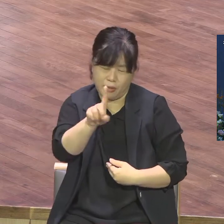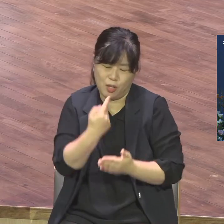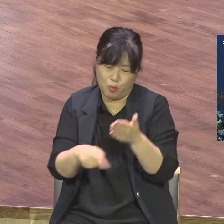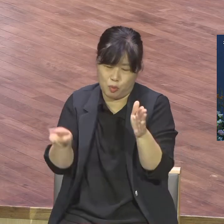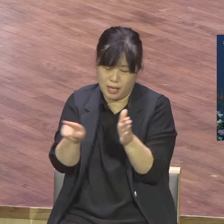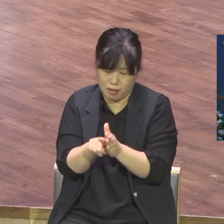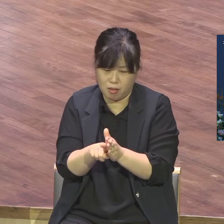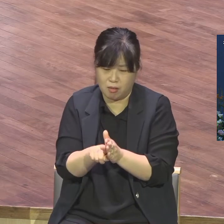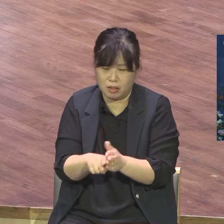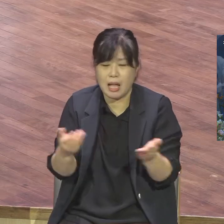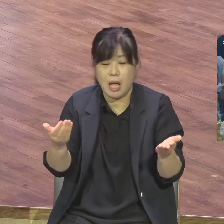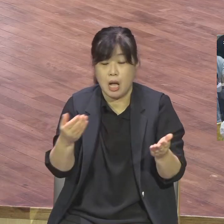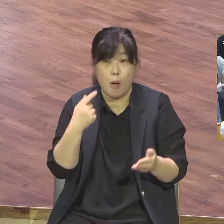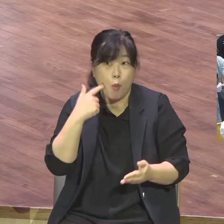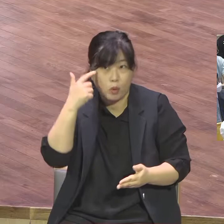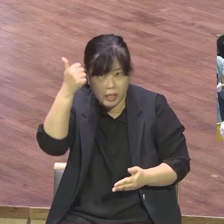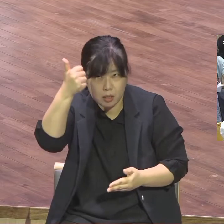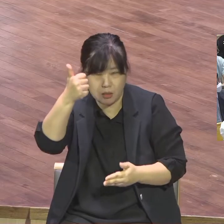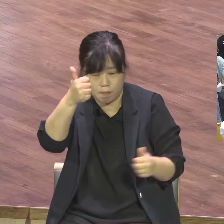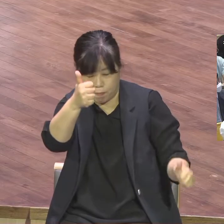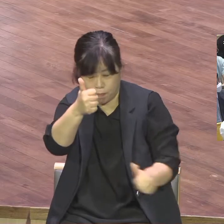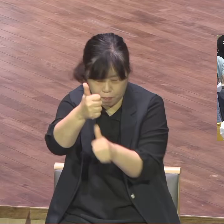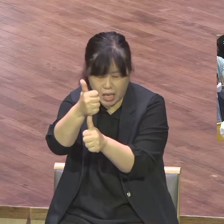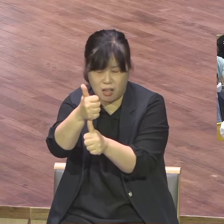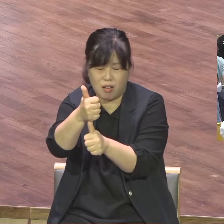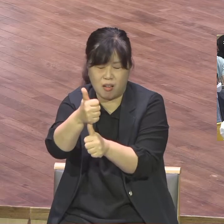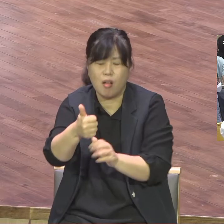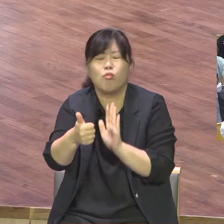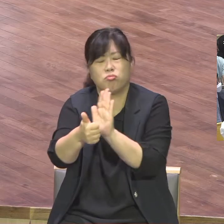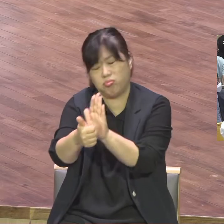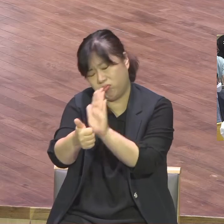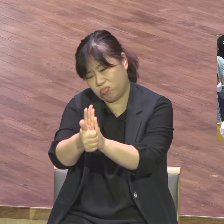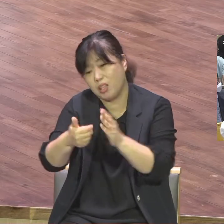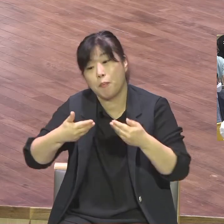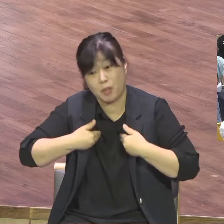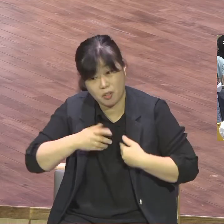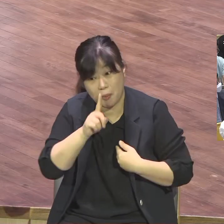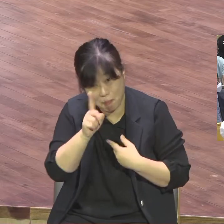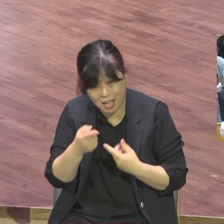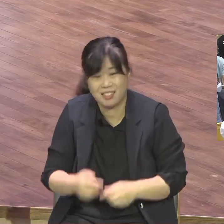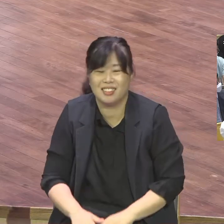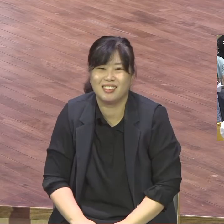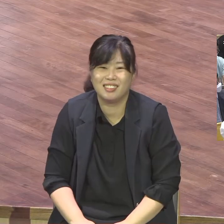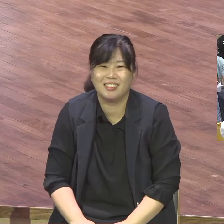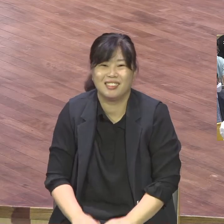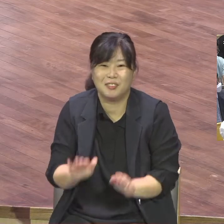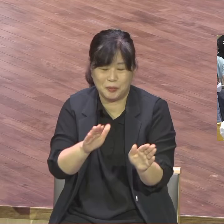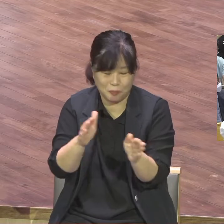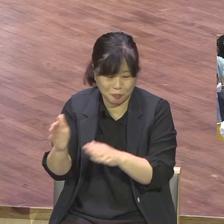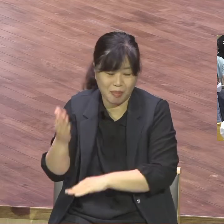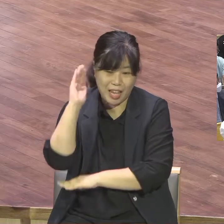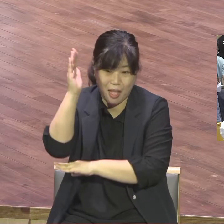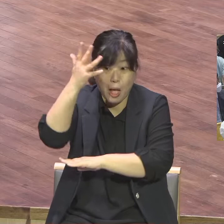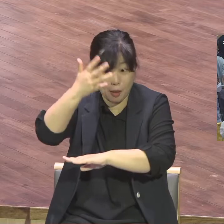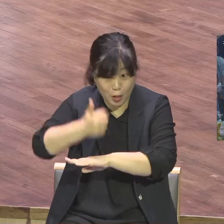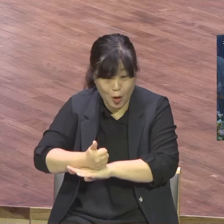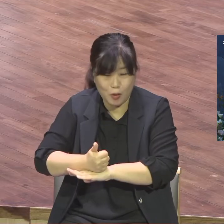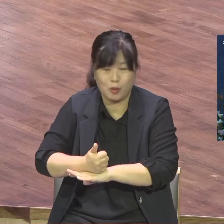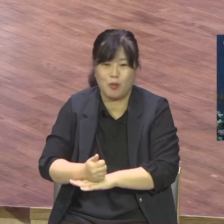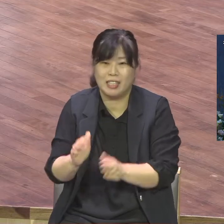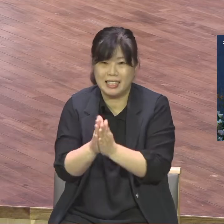영적 플랫폼 되기를 주님으로 축복합니다. 결론입니다. 무조건 심플이라는 책이 있습니다. 무조건 심플. 이 부제가